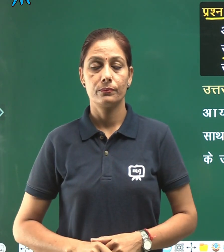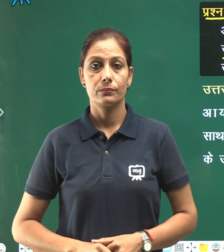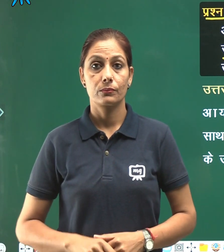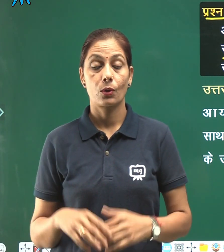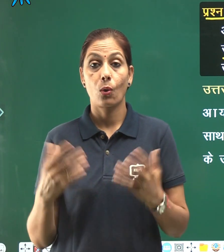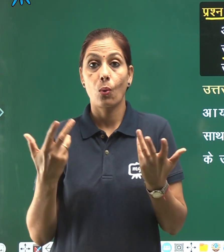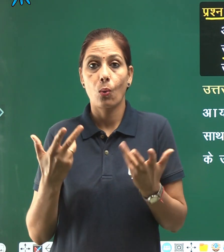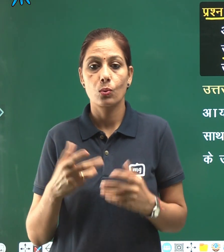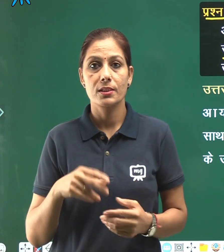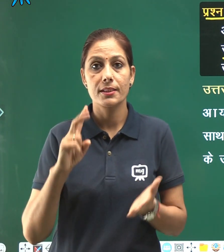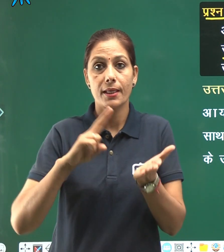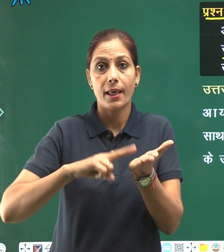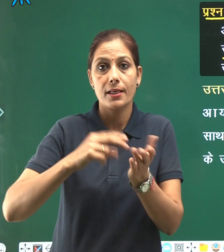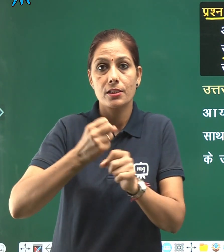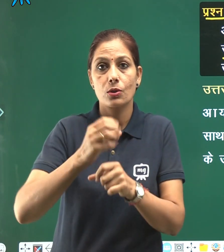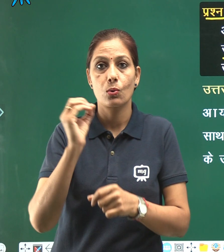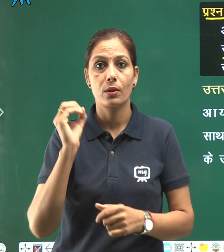कौन सी सभा के